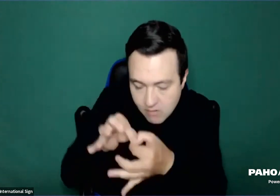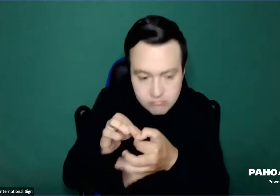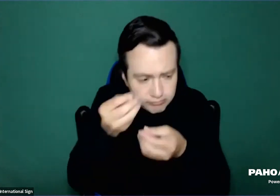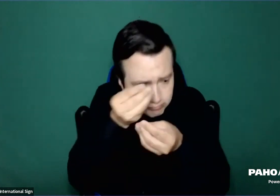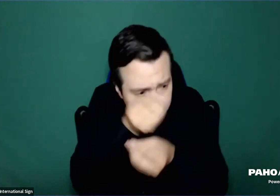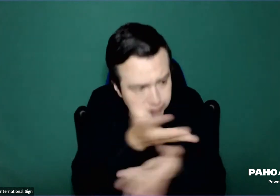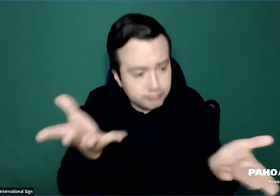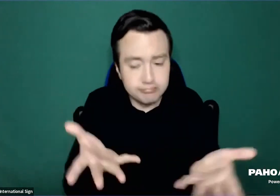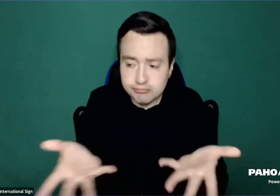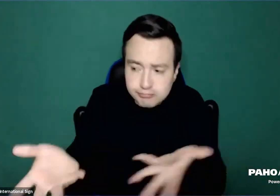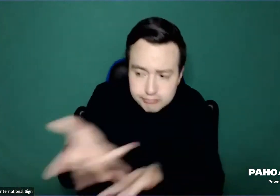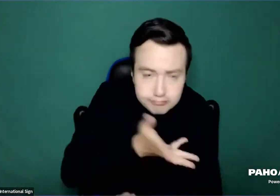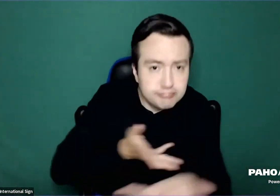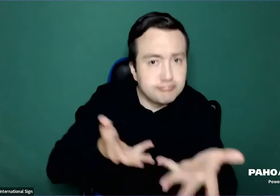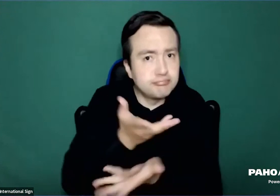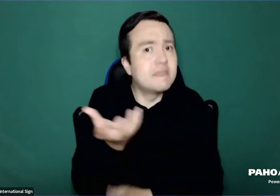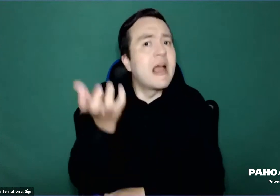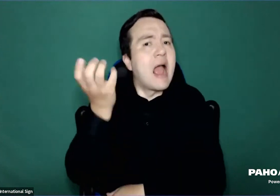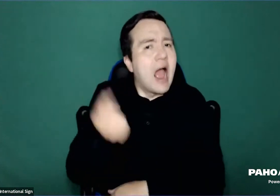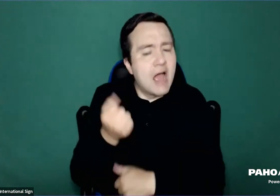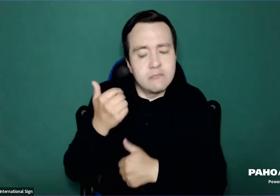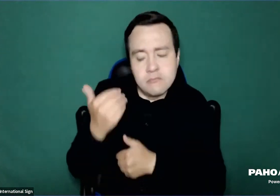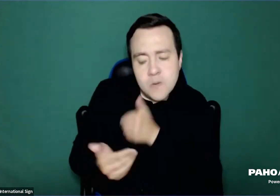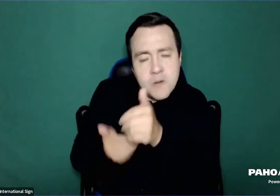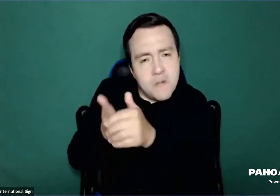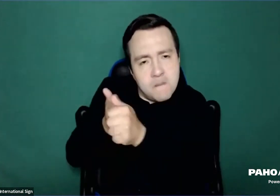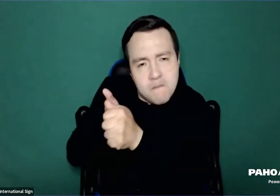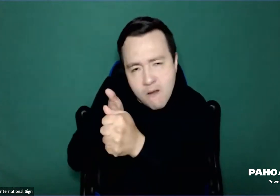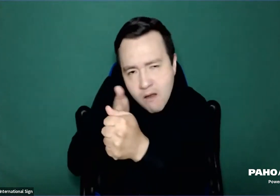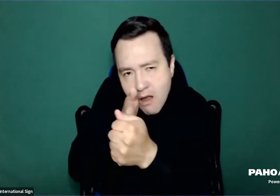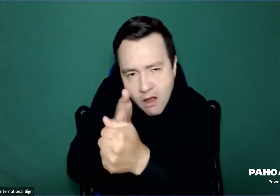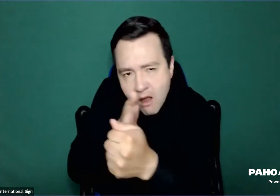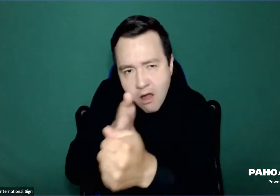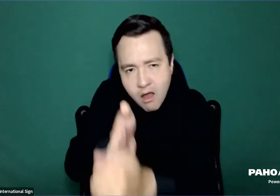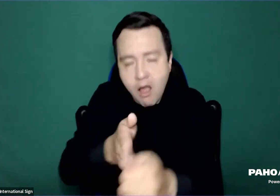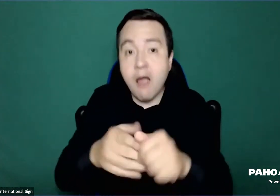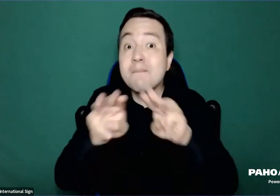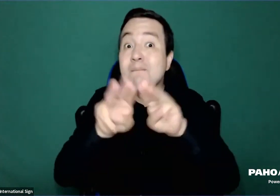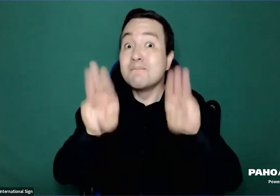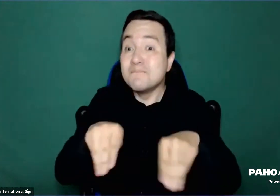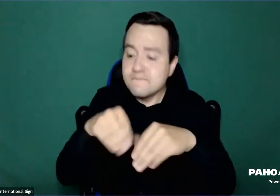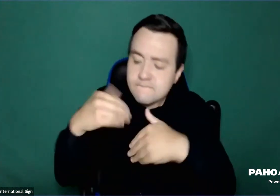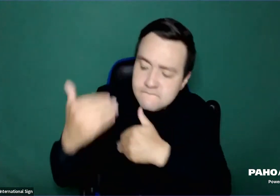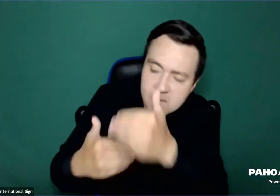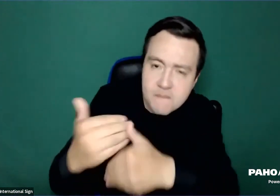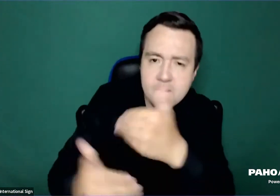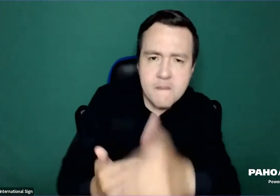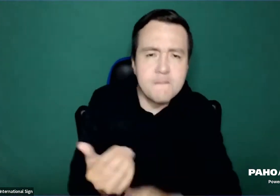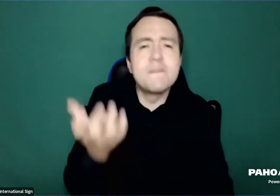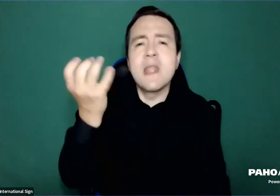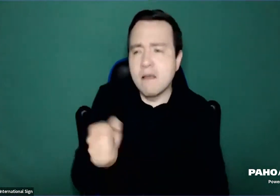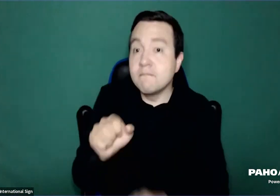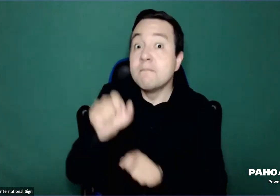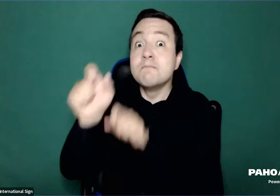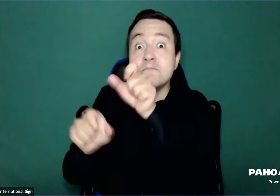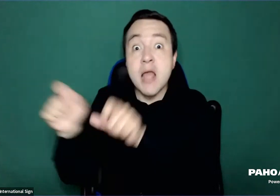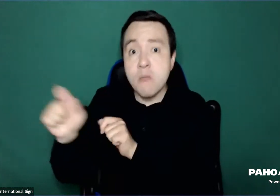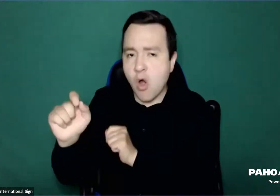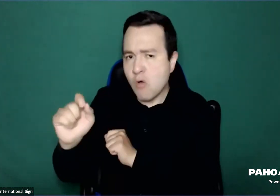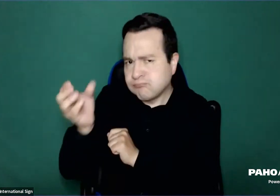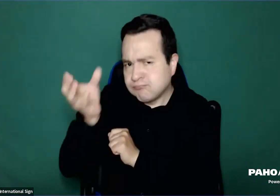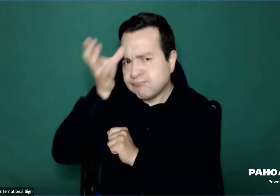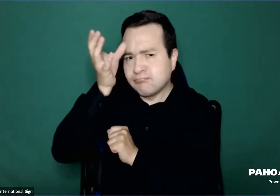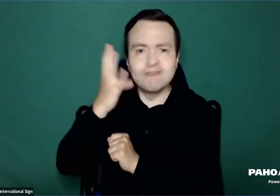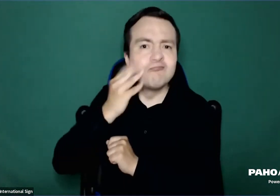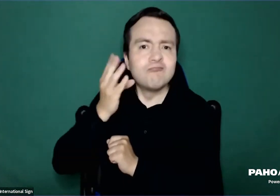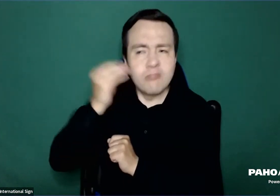y desarrollado una herramienta de análisis que rescata los aportes de autores más recientes y las experiencias de